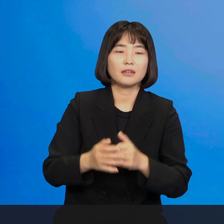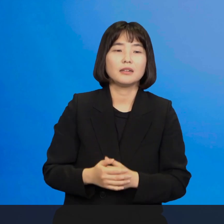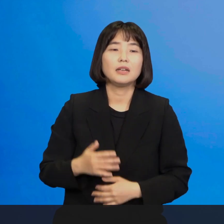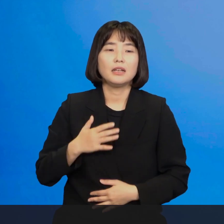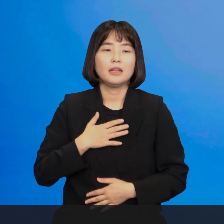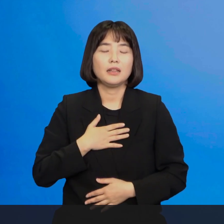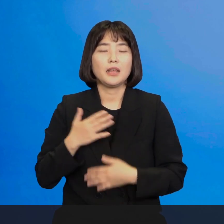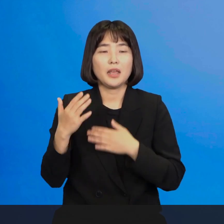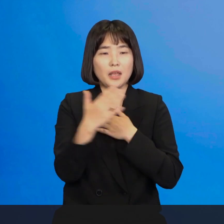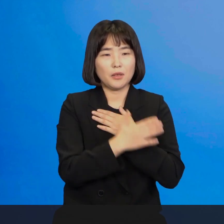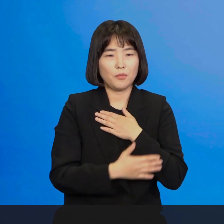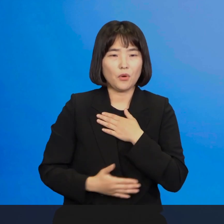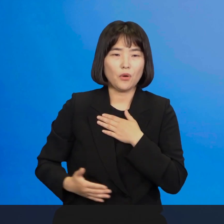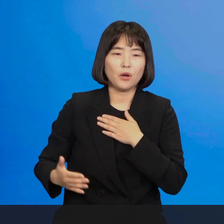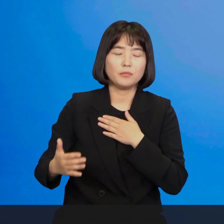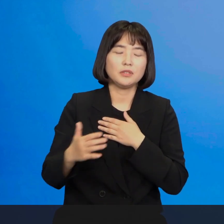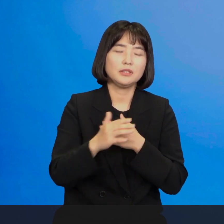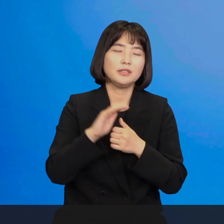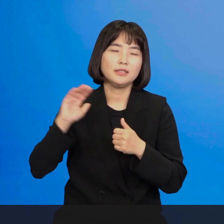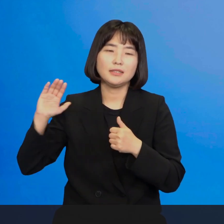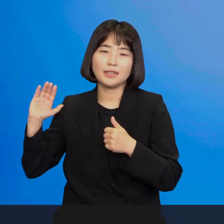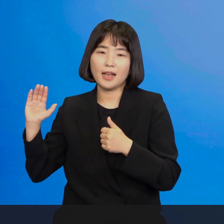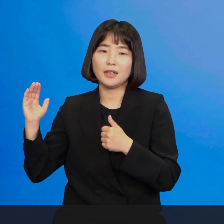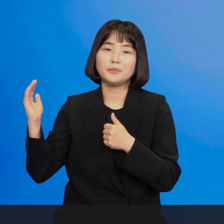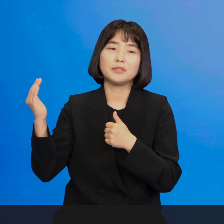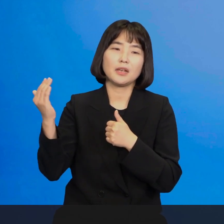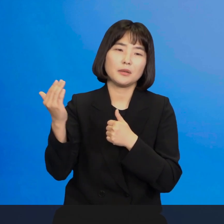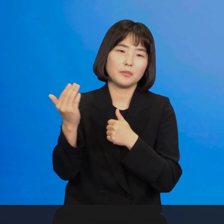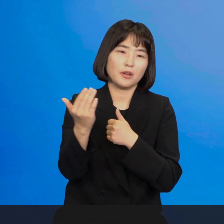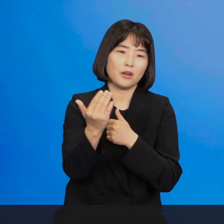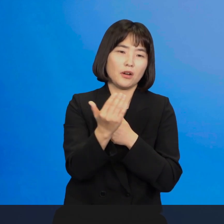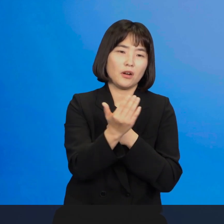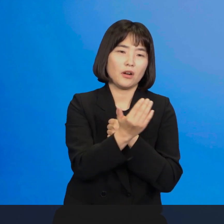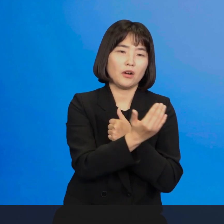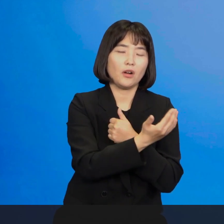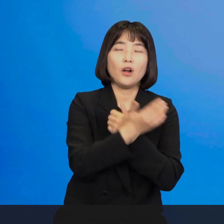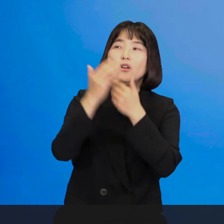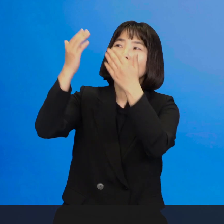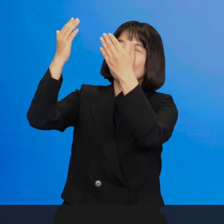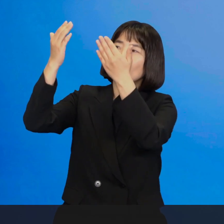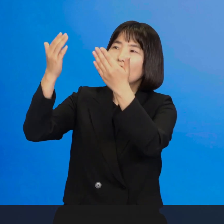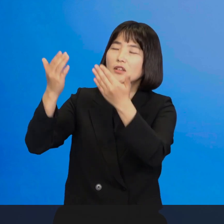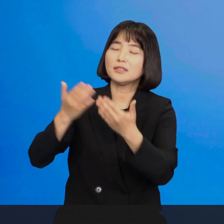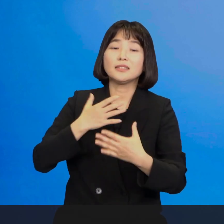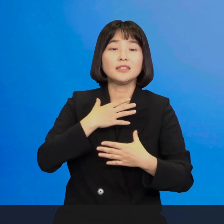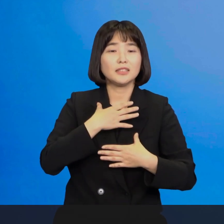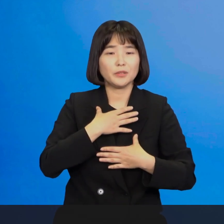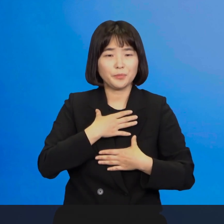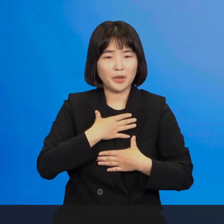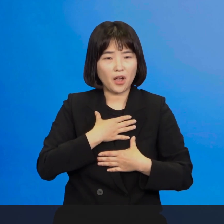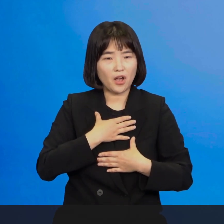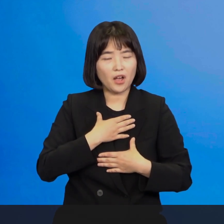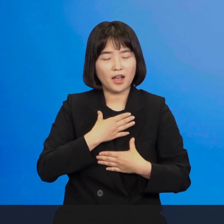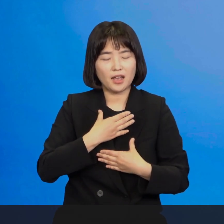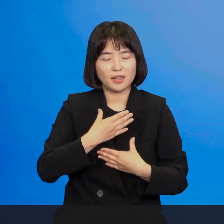보내 내 몸을 감싸며